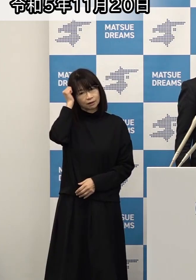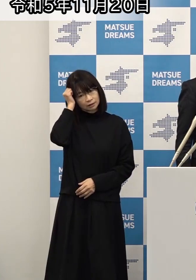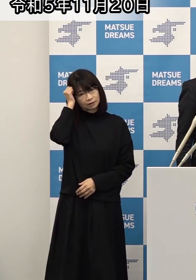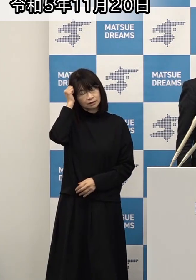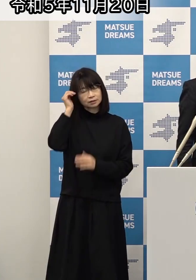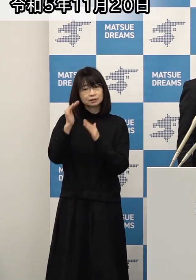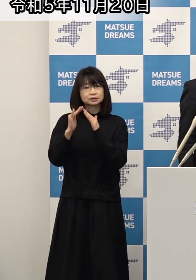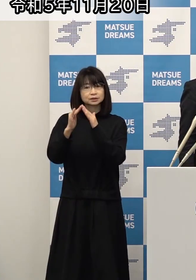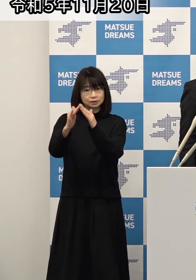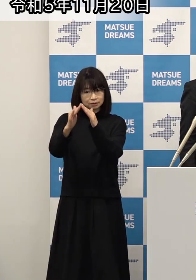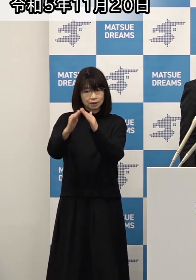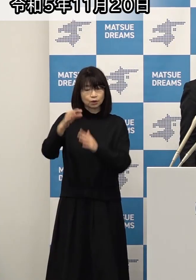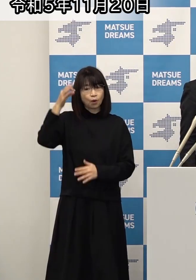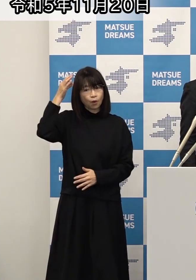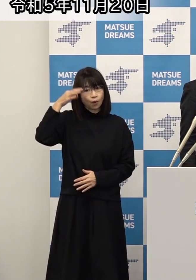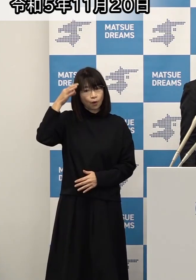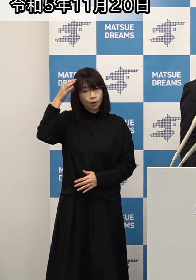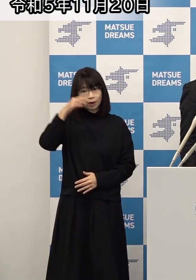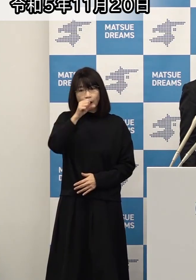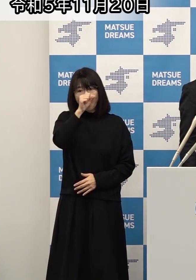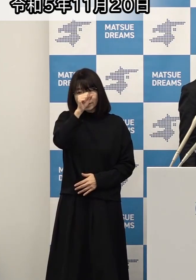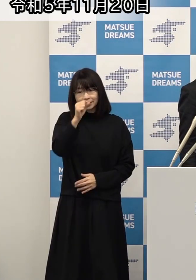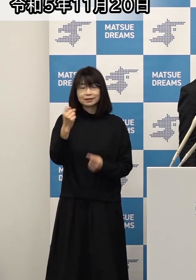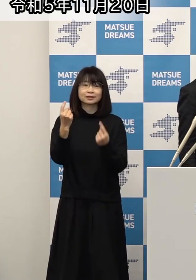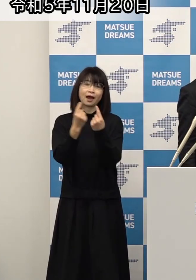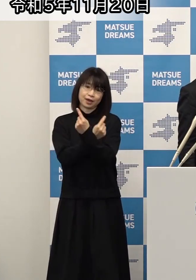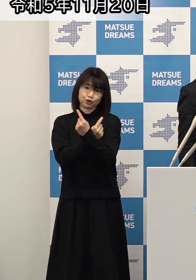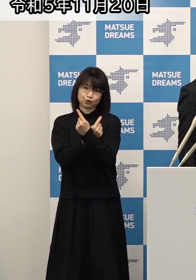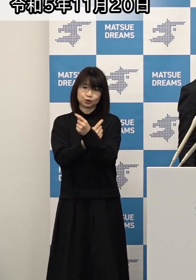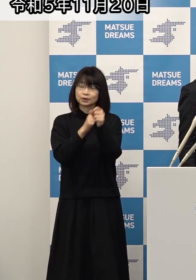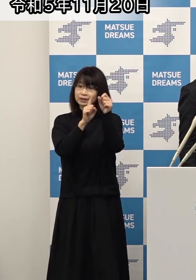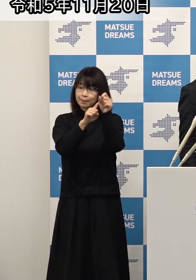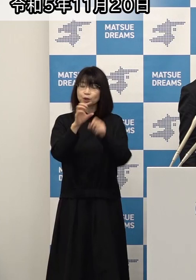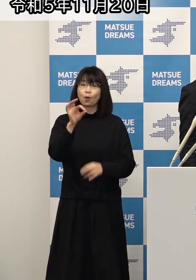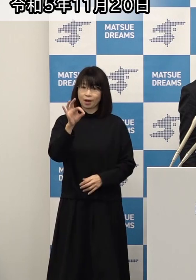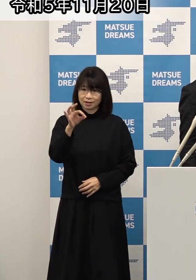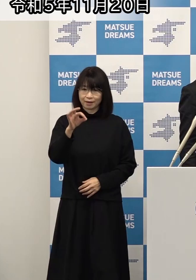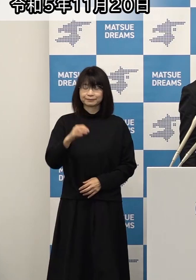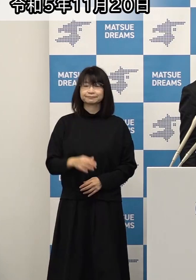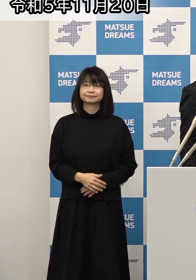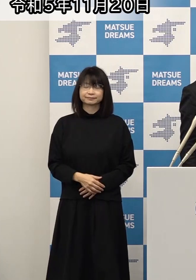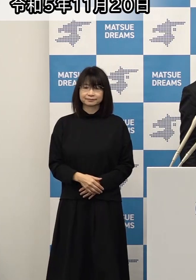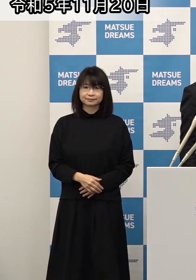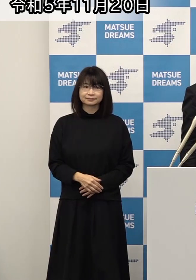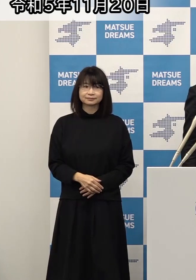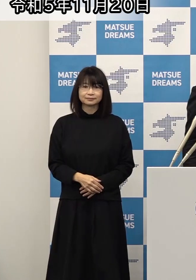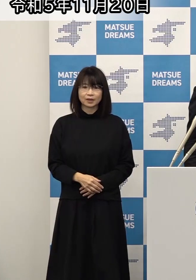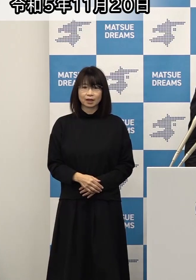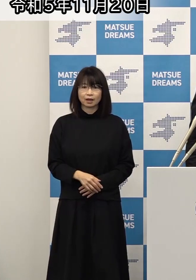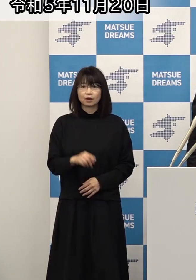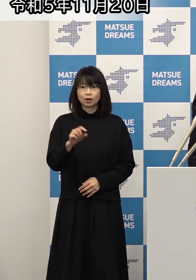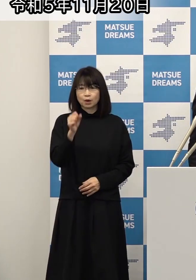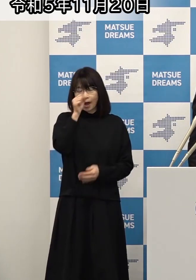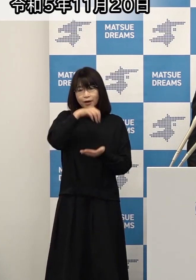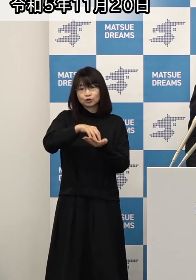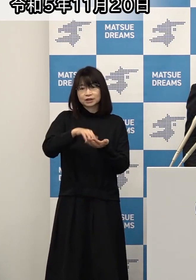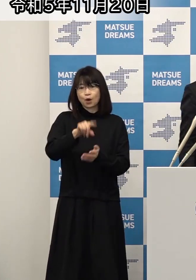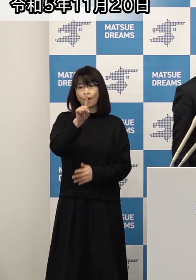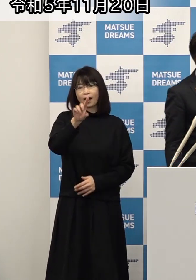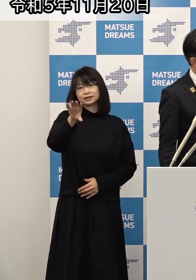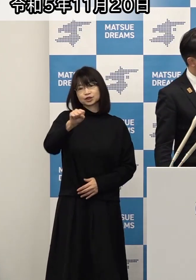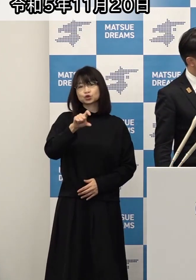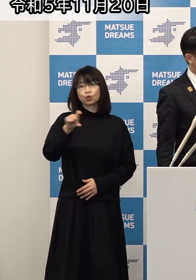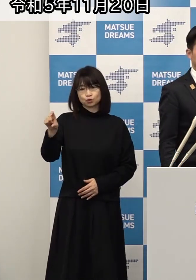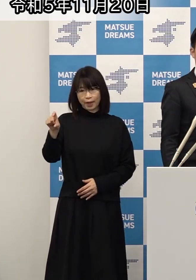値化のための事業者による改修を支援していくという予算でございます。1億円計上しております